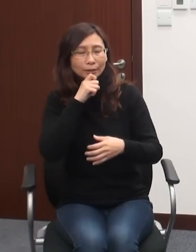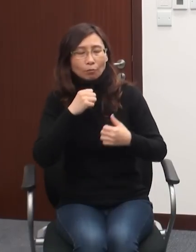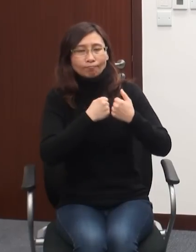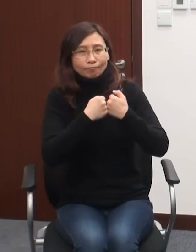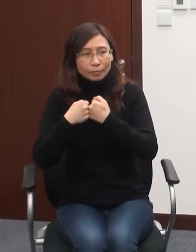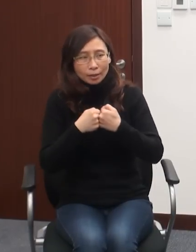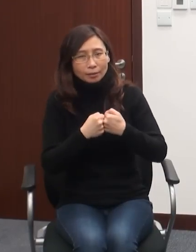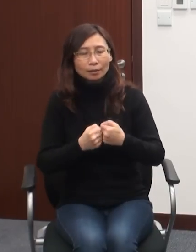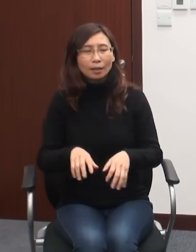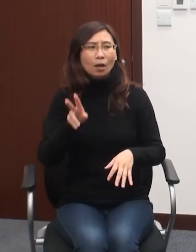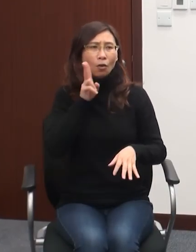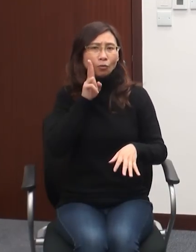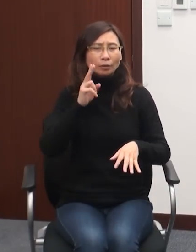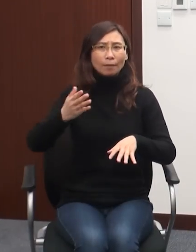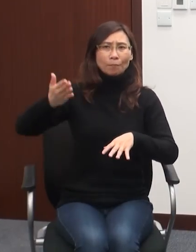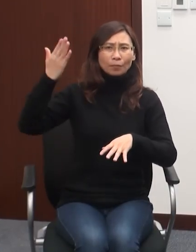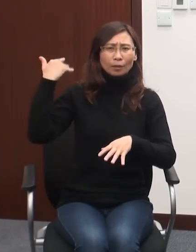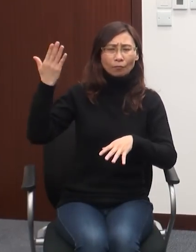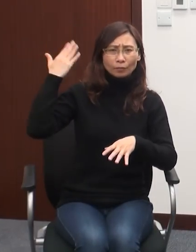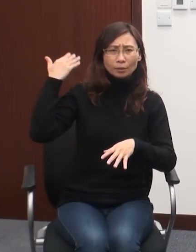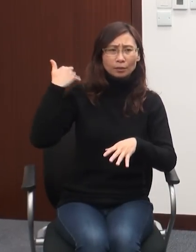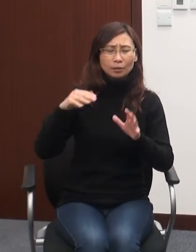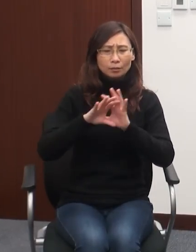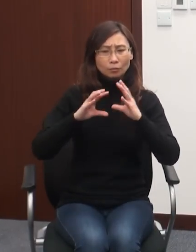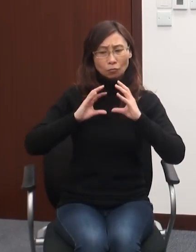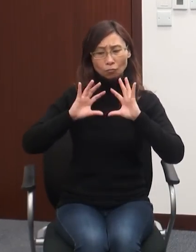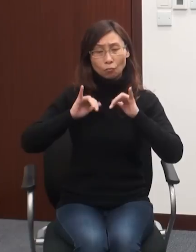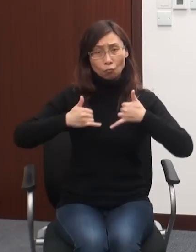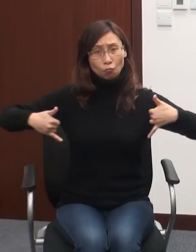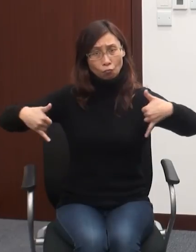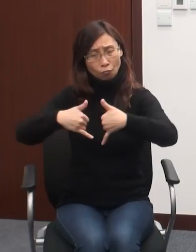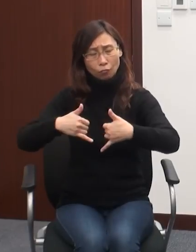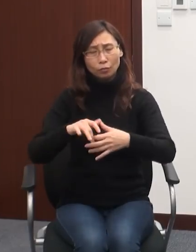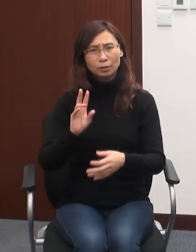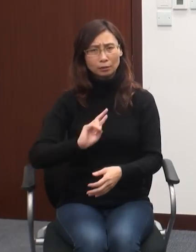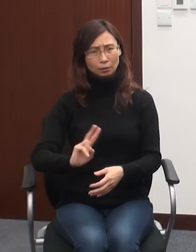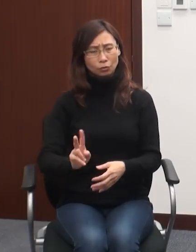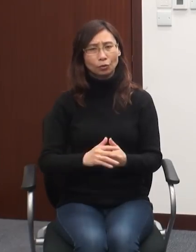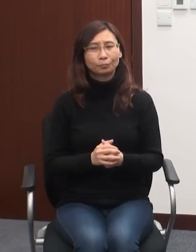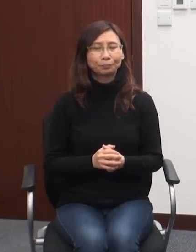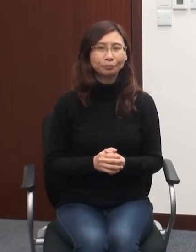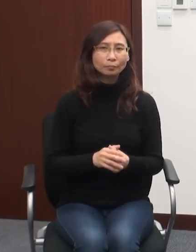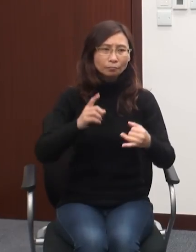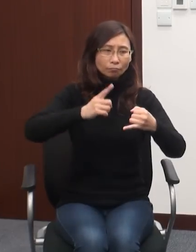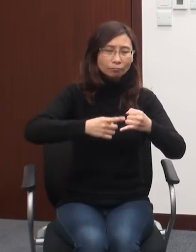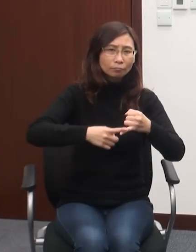即係又翻以前條路，以前嗰個 election committee 咪。唔係咁佢又進咗一步嘅，就係喺尾嗰決咧，就係